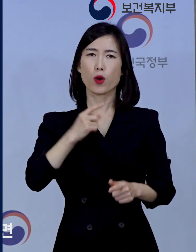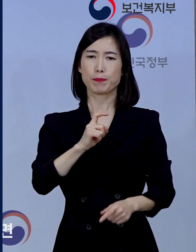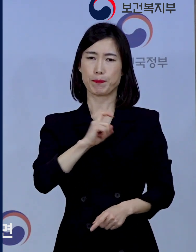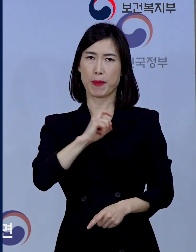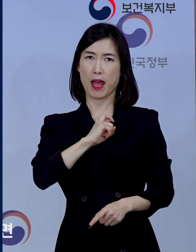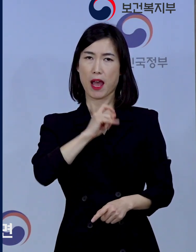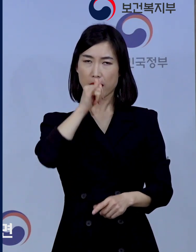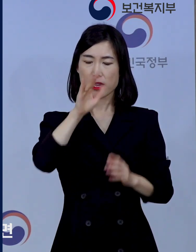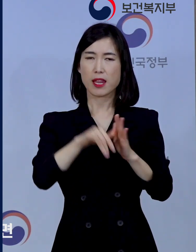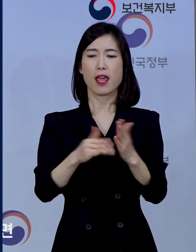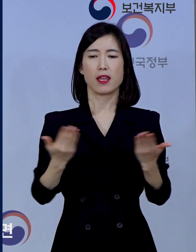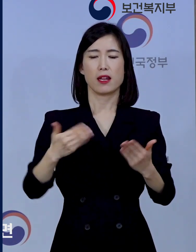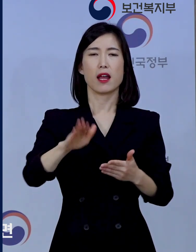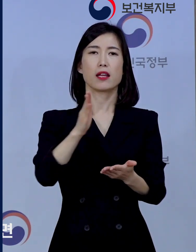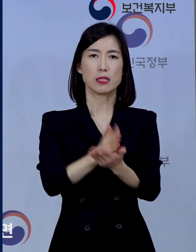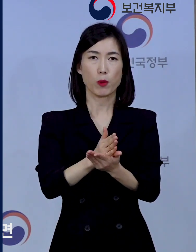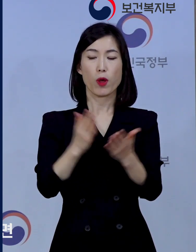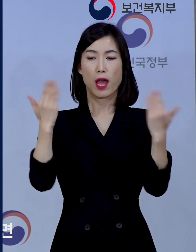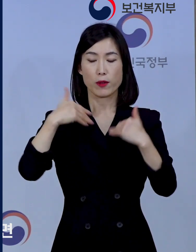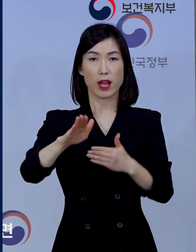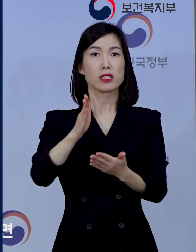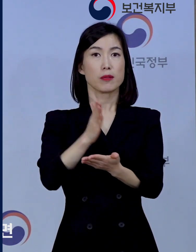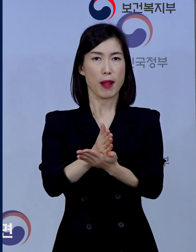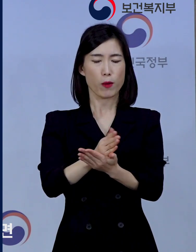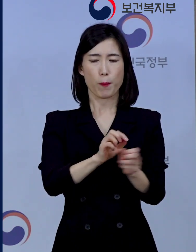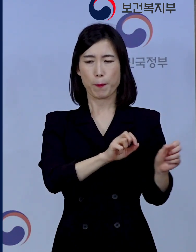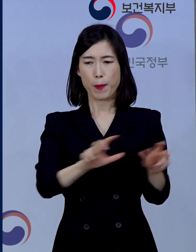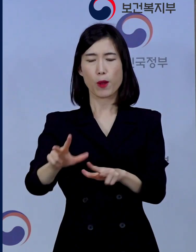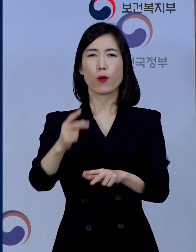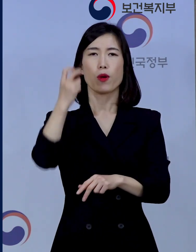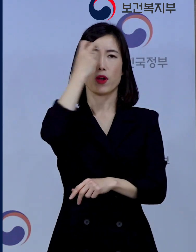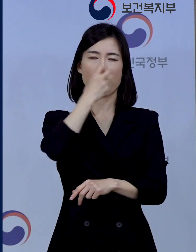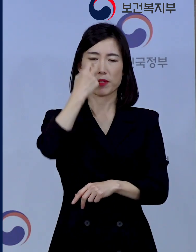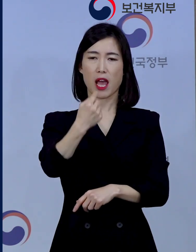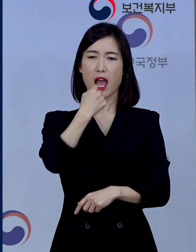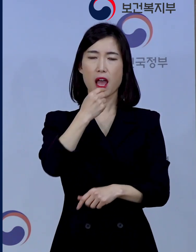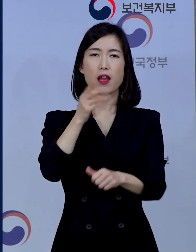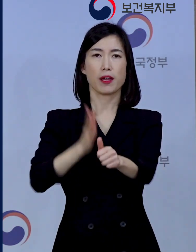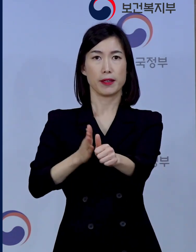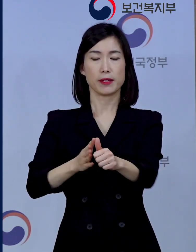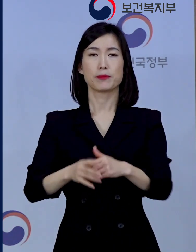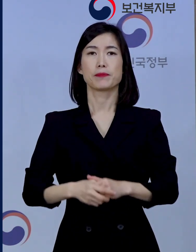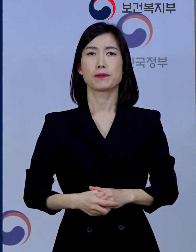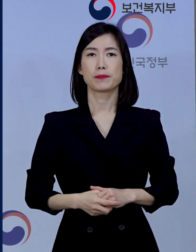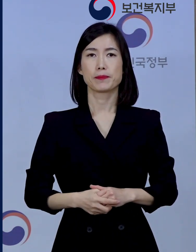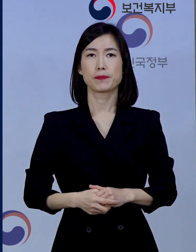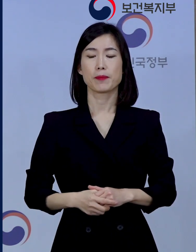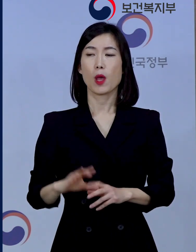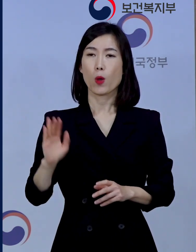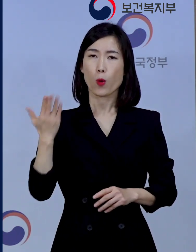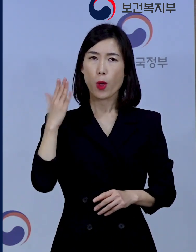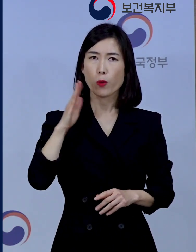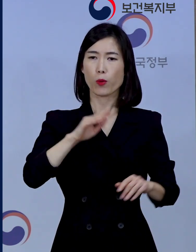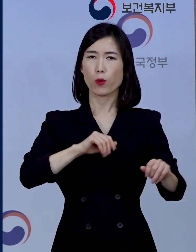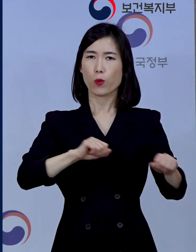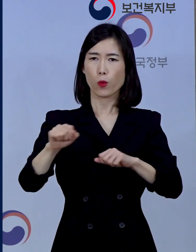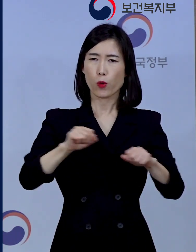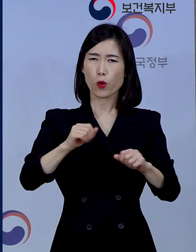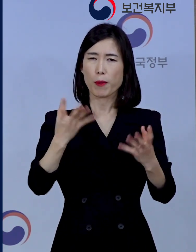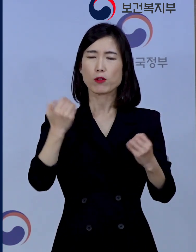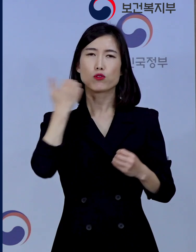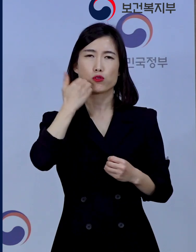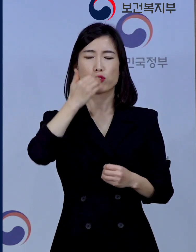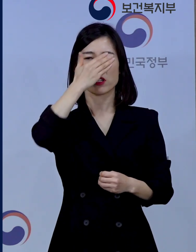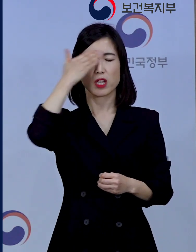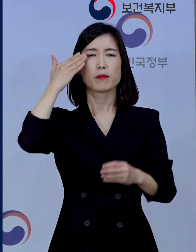증상이 있으시면 출근이나 등교를 하지 마시고 빨리 검사를 받아 주십시오. 최근 활동량이